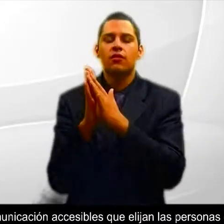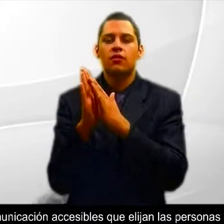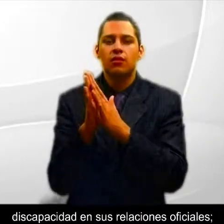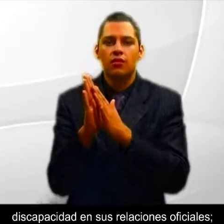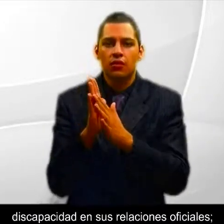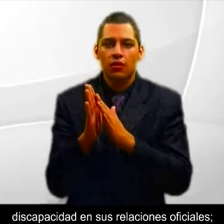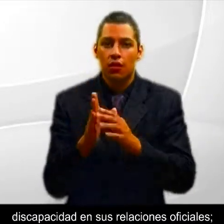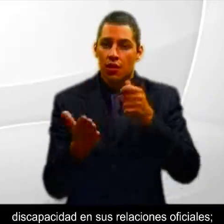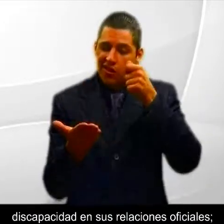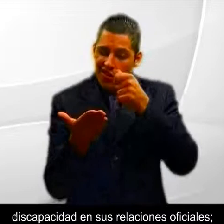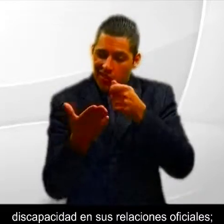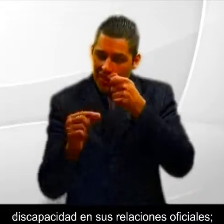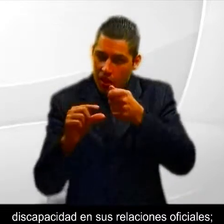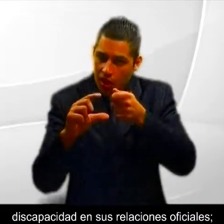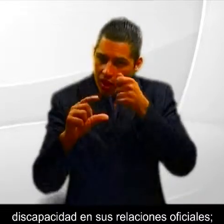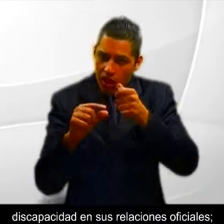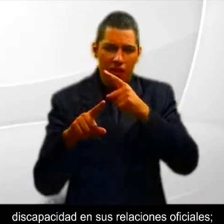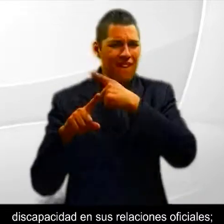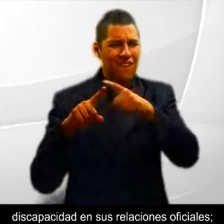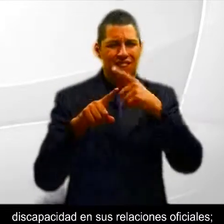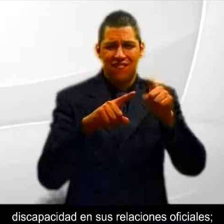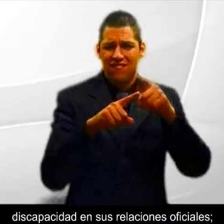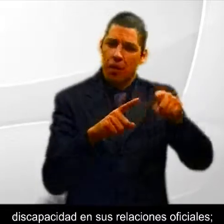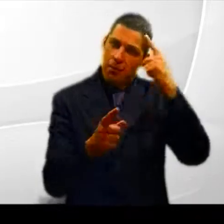personas con discapacidad en sus relaciones oficiales